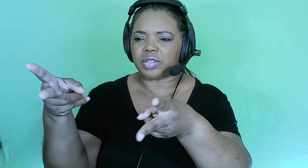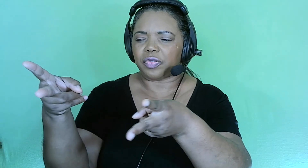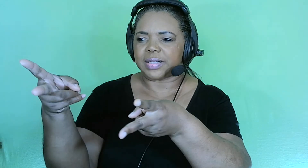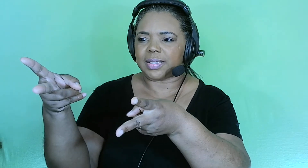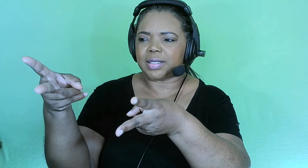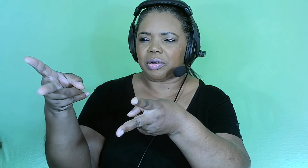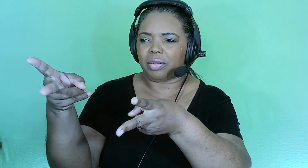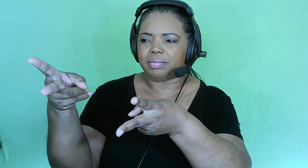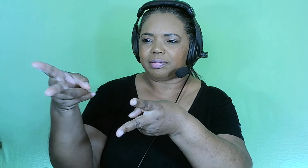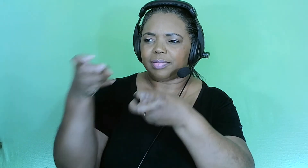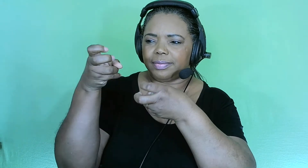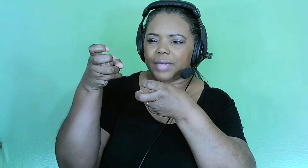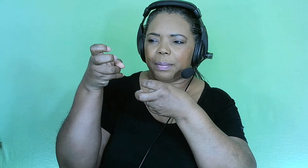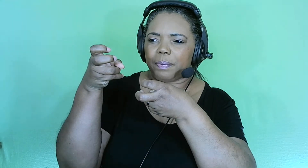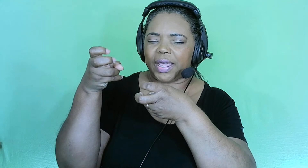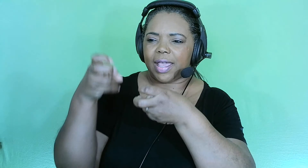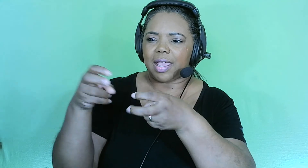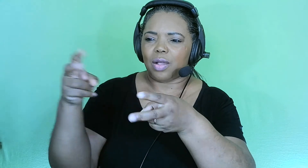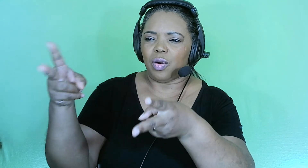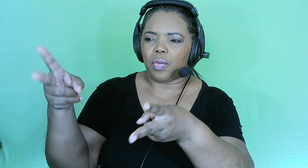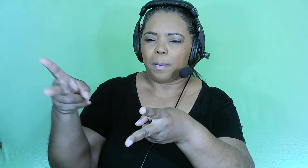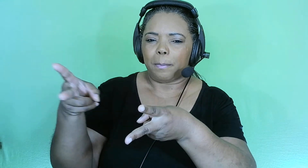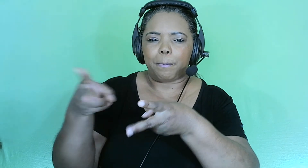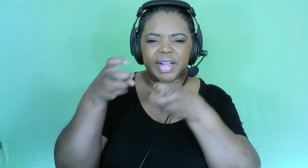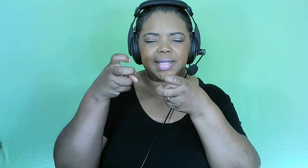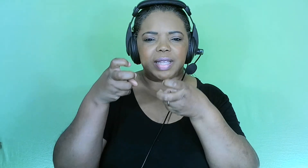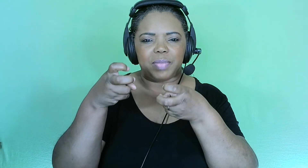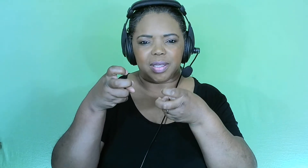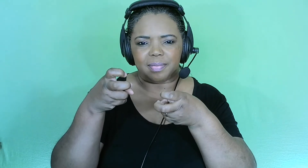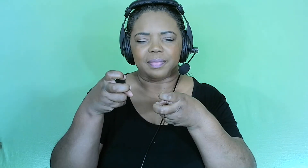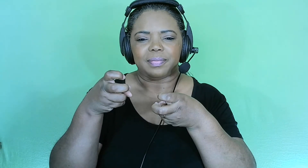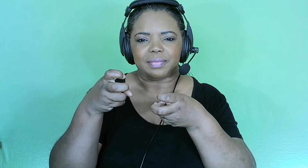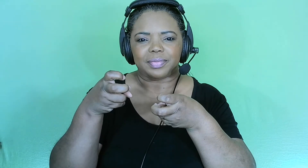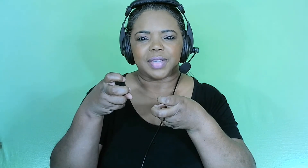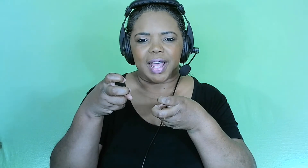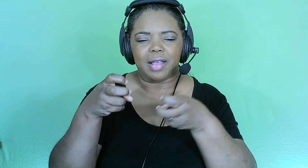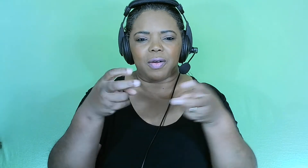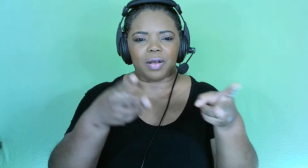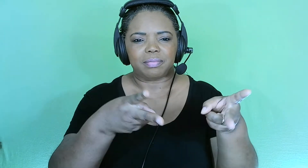eu faço assim, ó. Peguei ou percebi, tá? Ó,